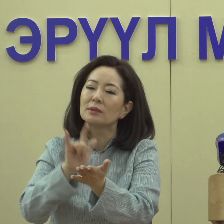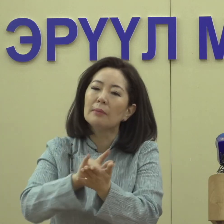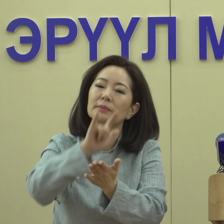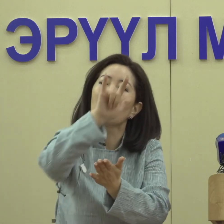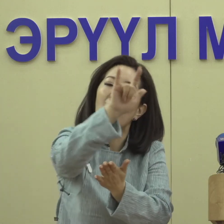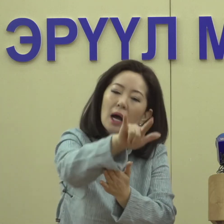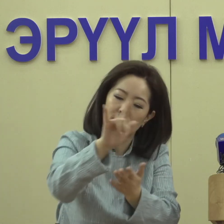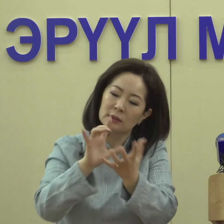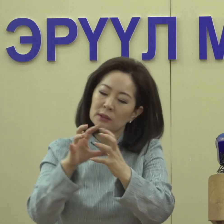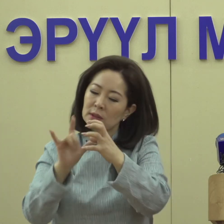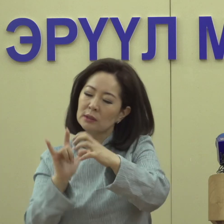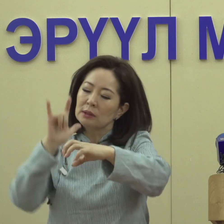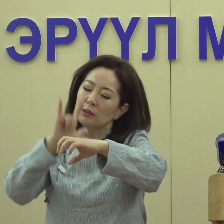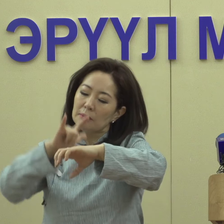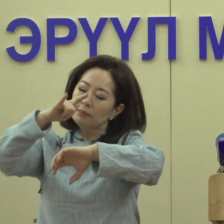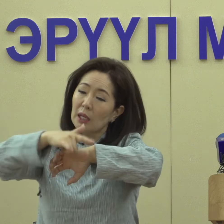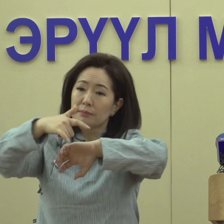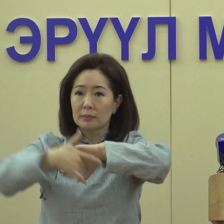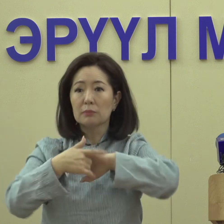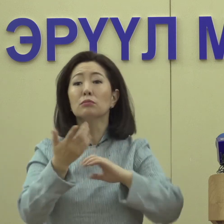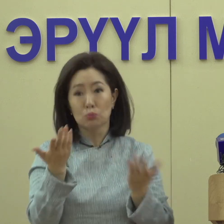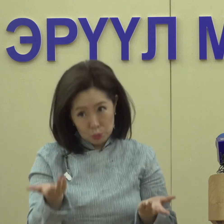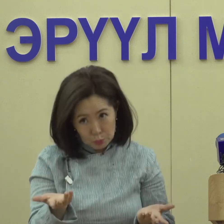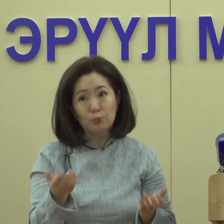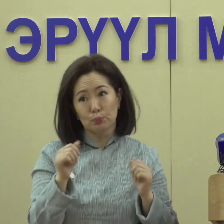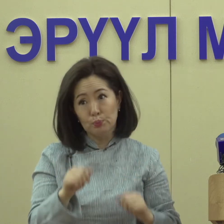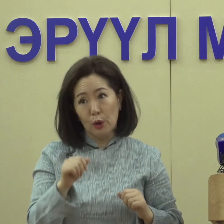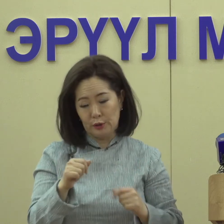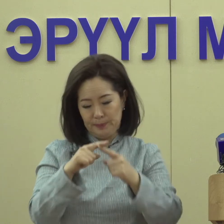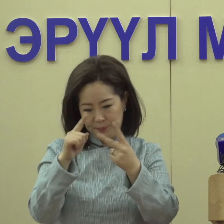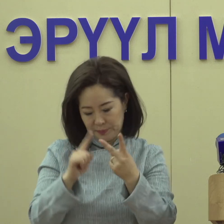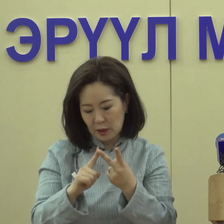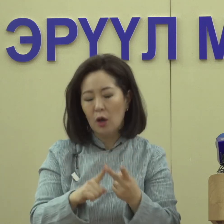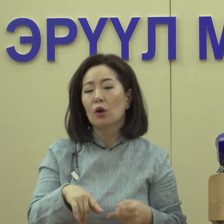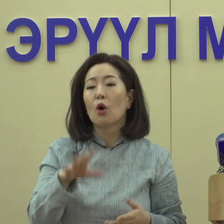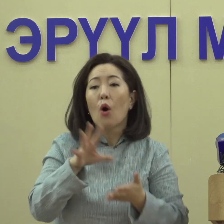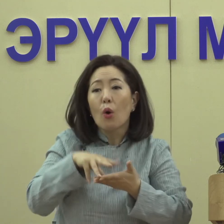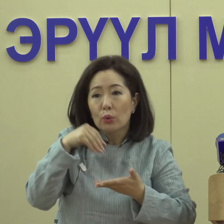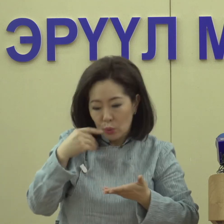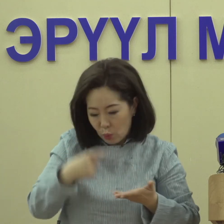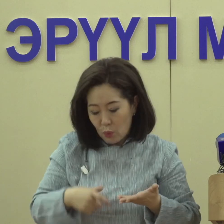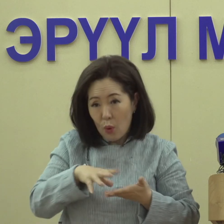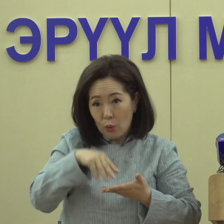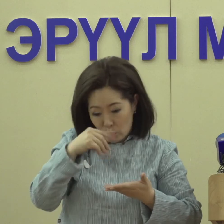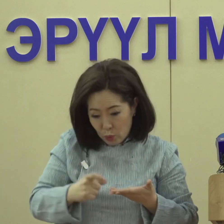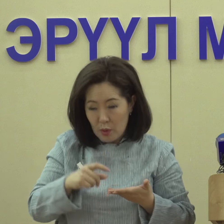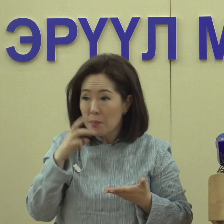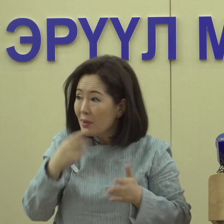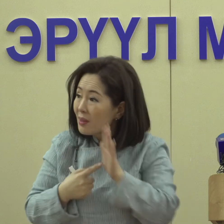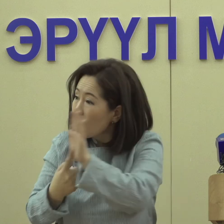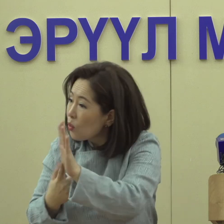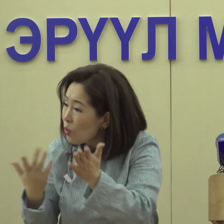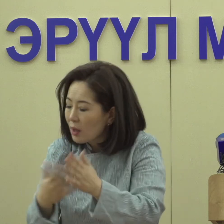байна. За оюутнуудын хувьд бол бид бол яг түрүүн миний хийсэн мэдээлэл бол